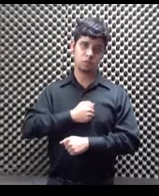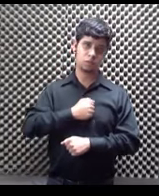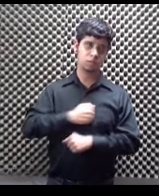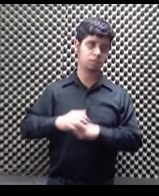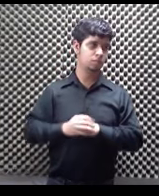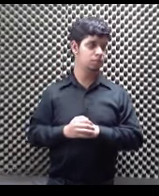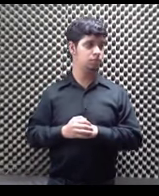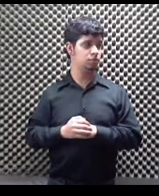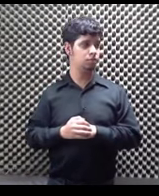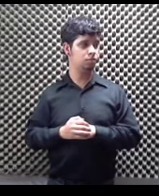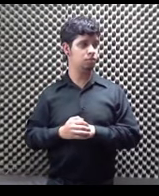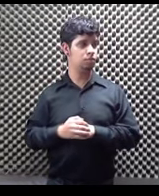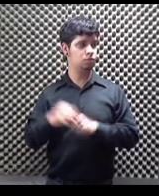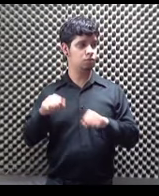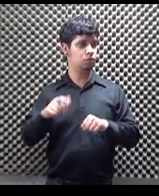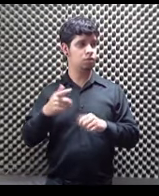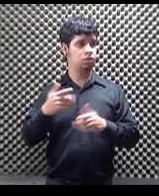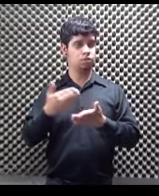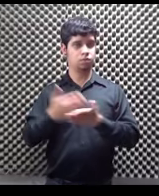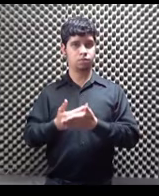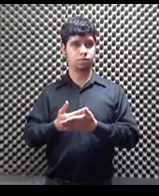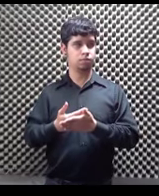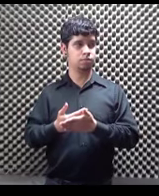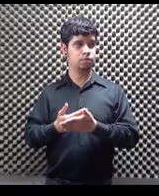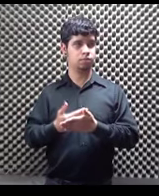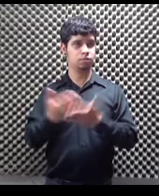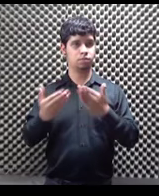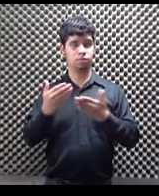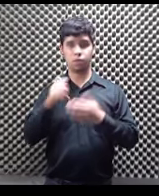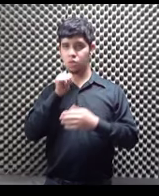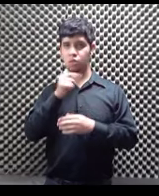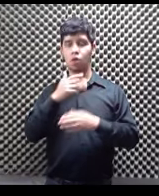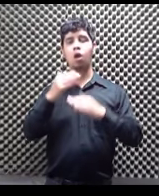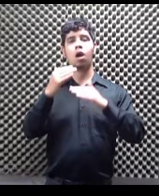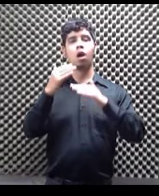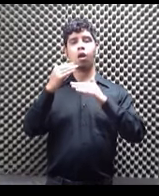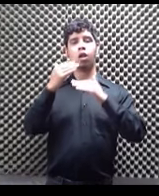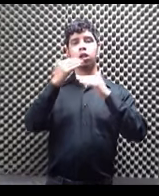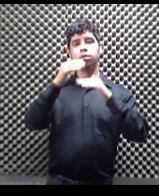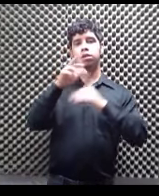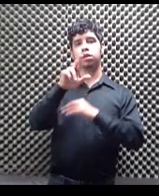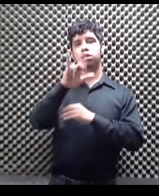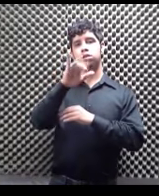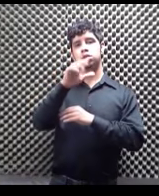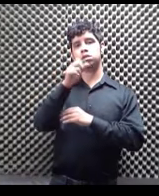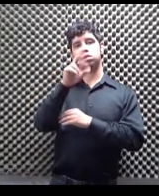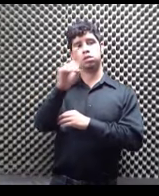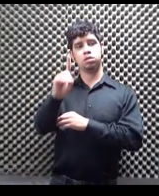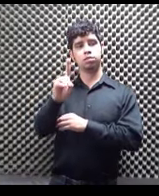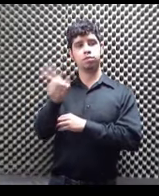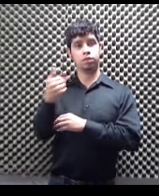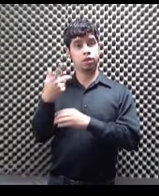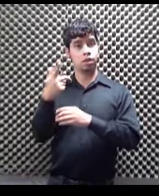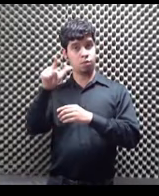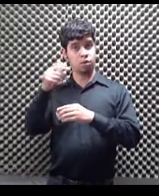ay, llegar. Ay, pero uno llegar, nunca sabe. Debe, ah, no, ay, debe llegar. No limites a Richard. No limites a Richard. Bueno, Richard, vamos a hablar.